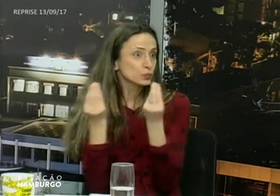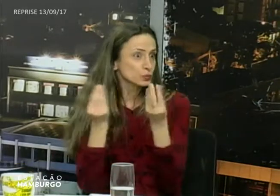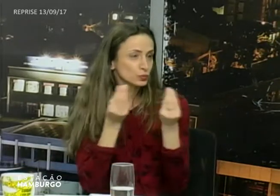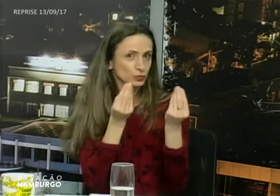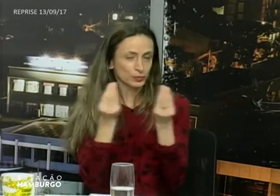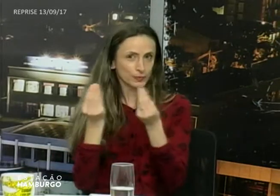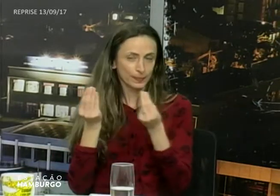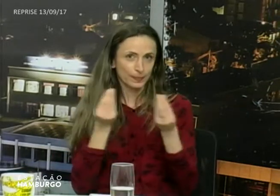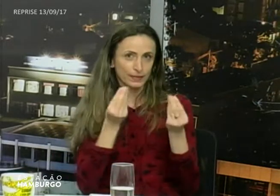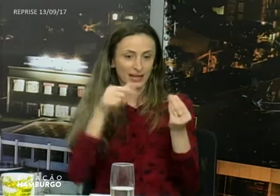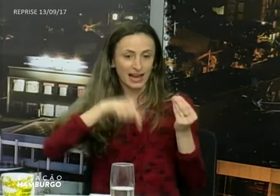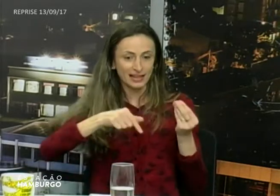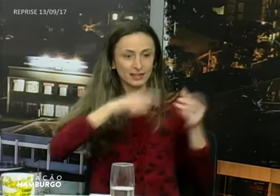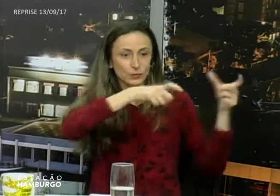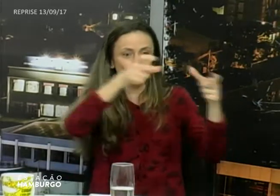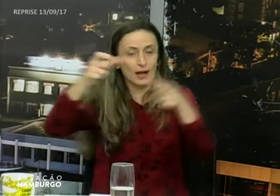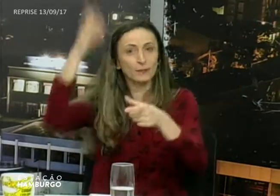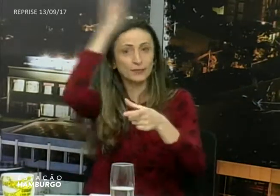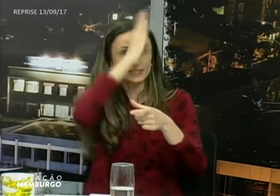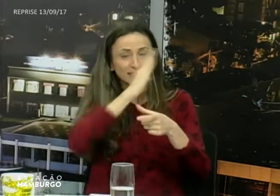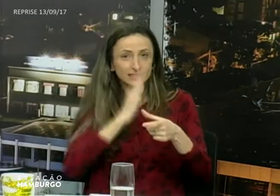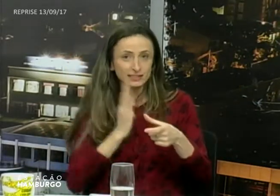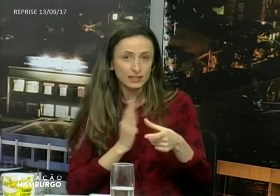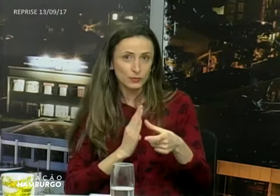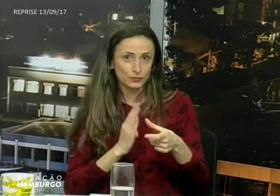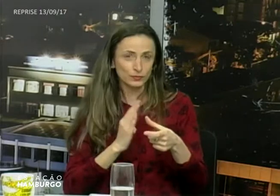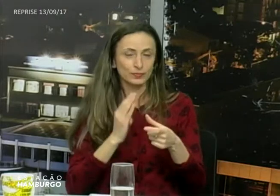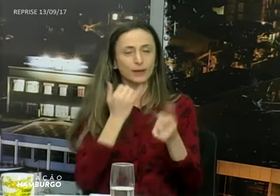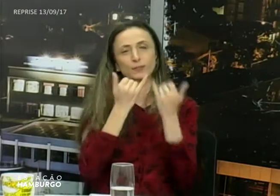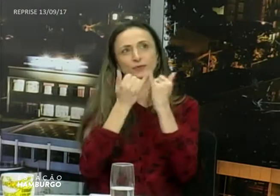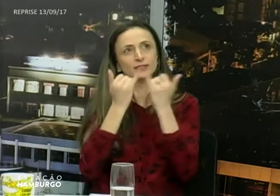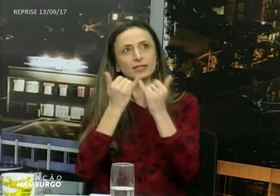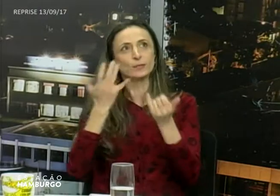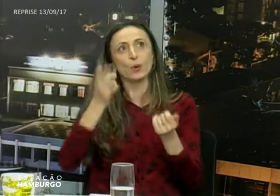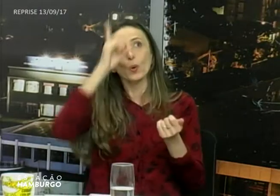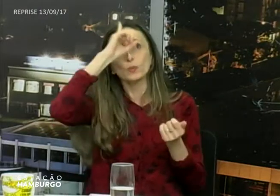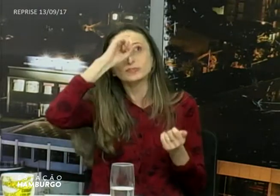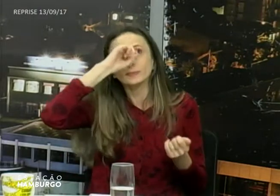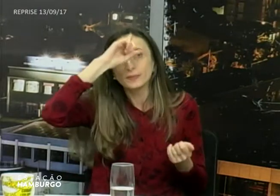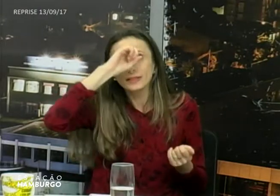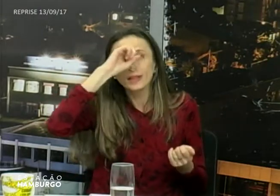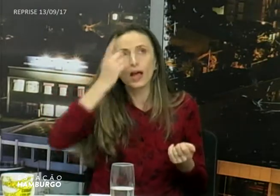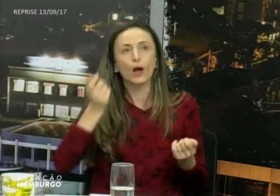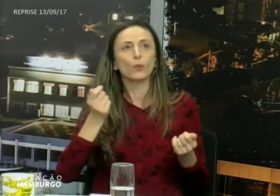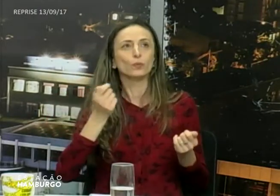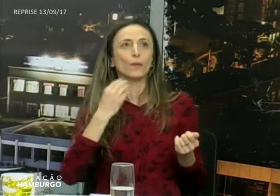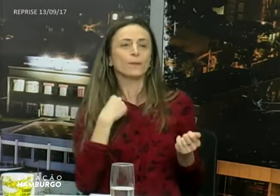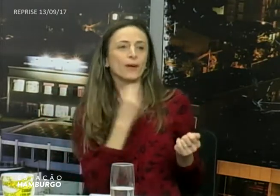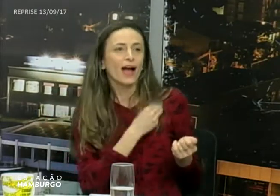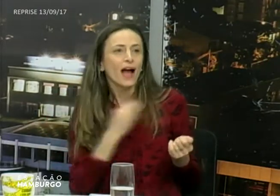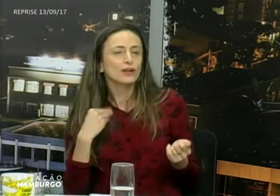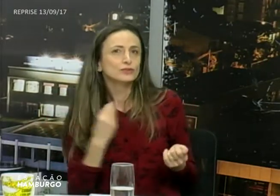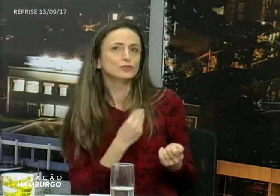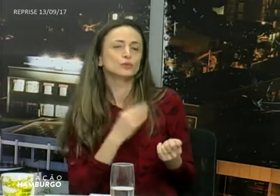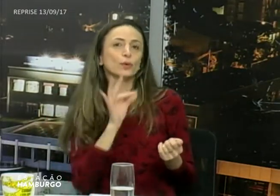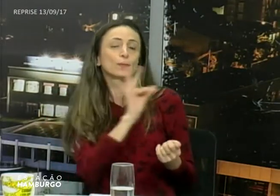Falta muito. Aqui em lugares no Brasil, exemplo, hospital,